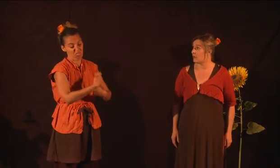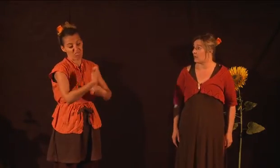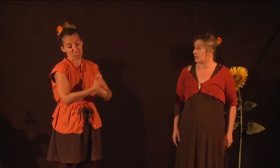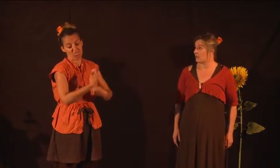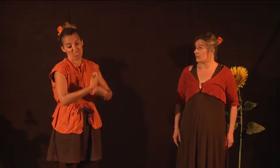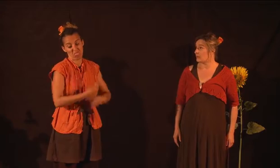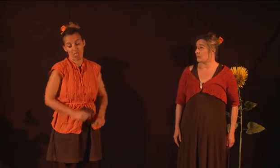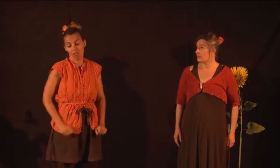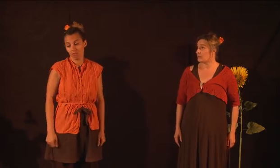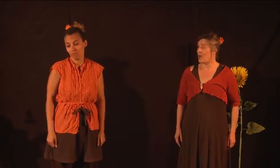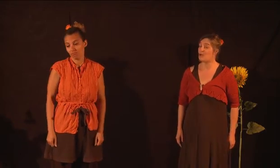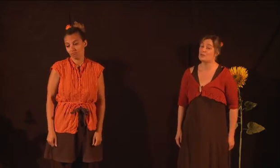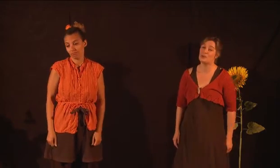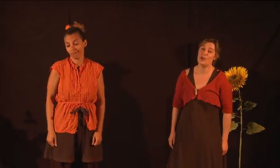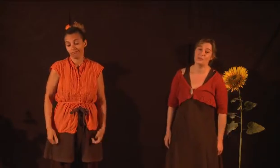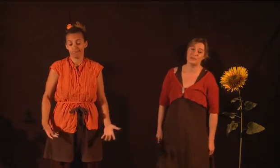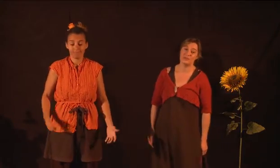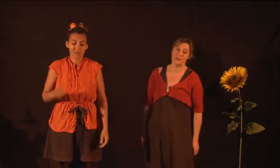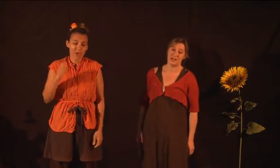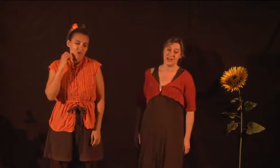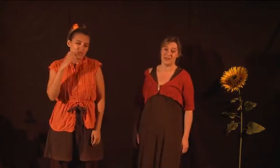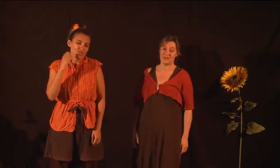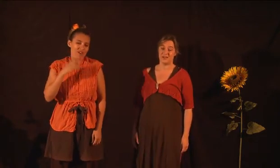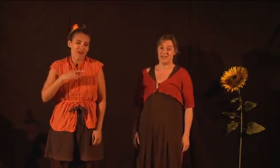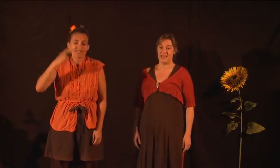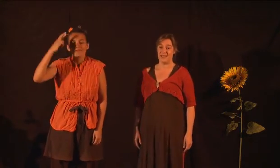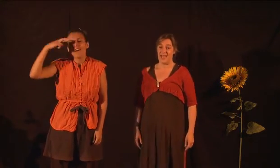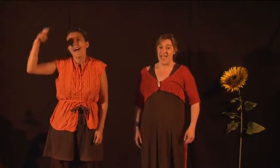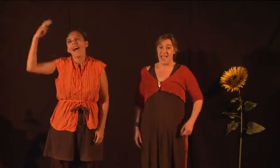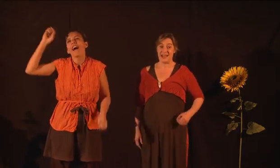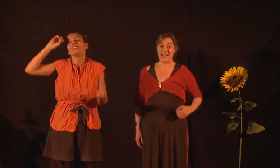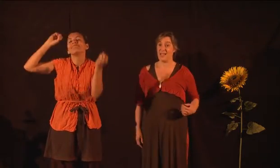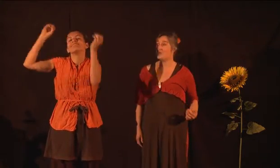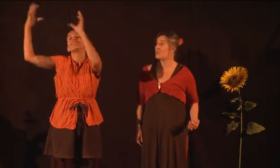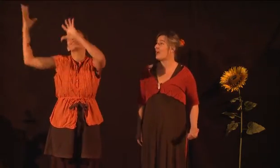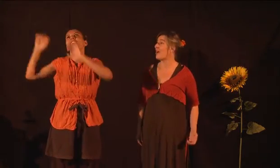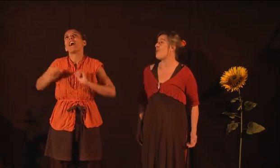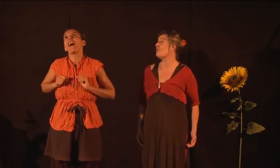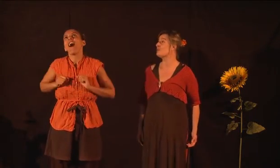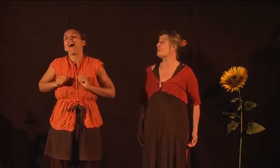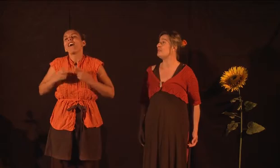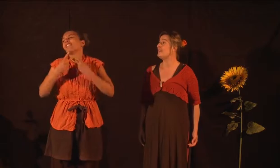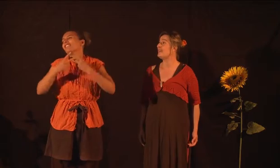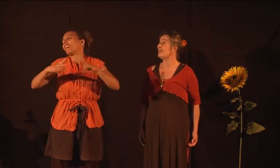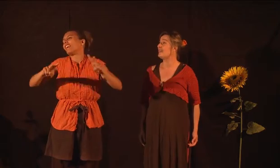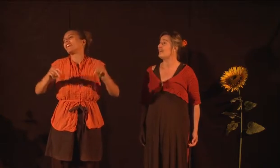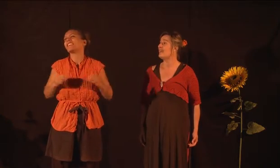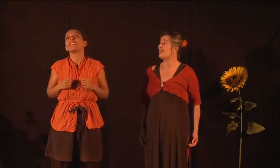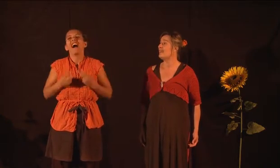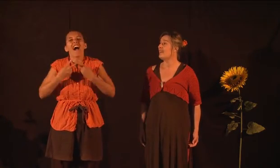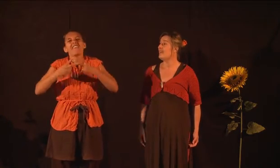d'elle. Alors souvent la petite fille, elle rêve. Elle rêve de la grande